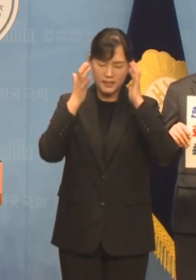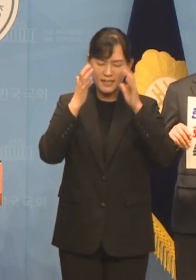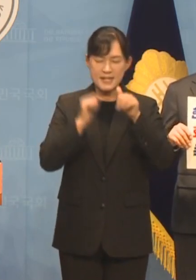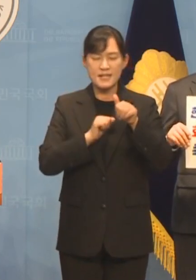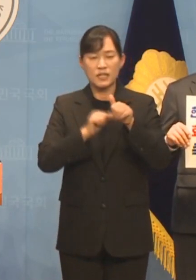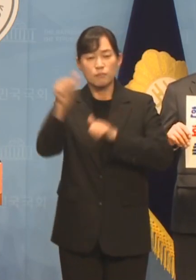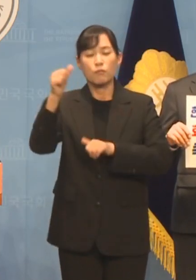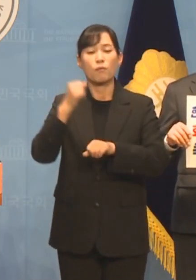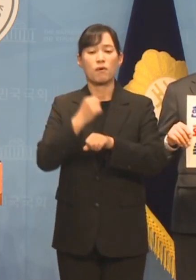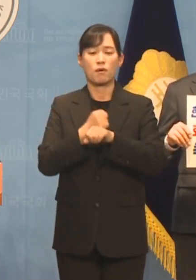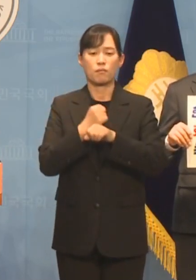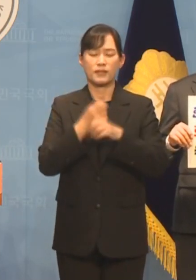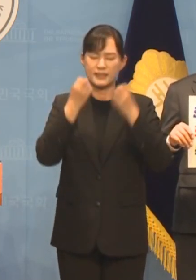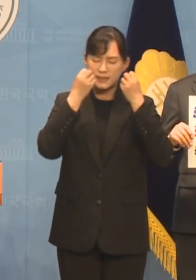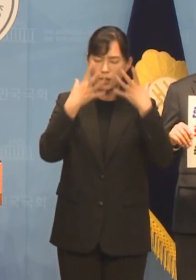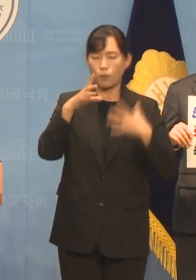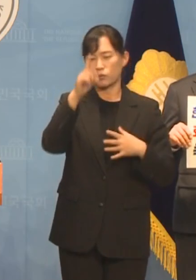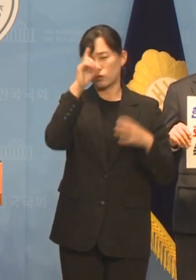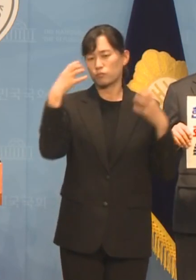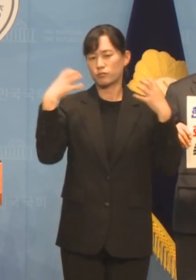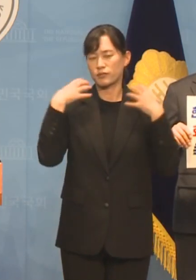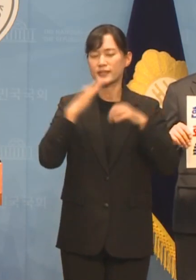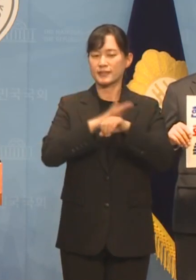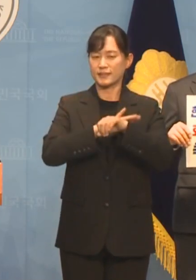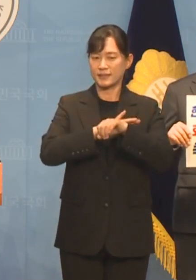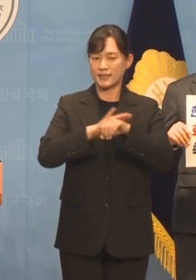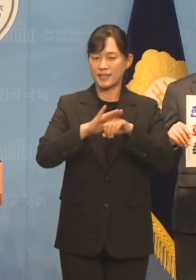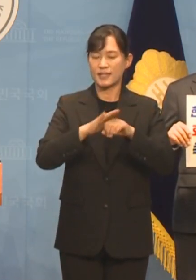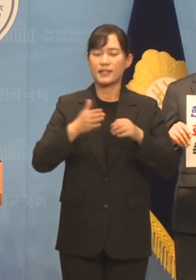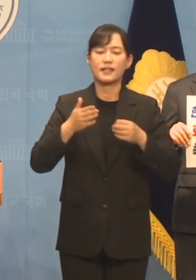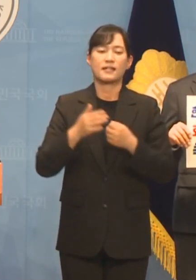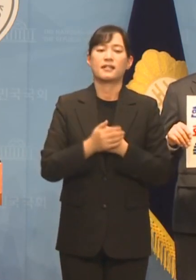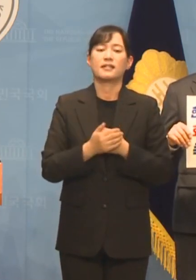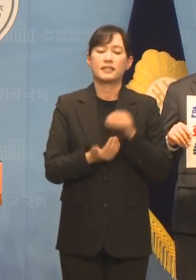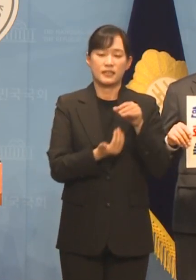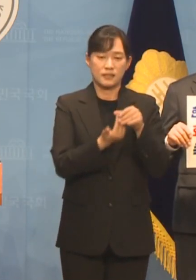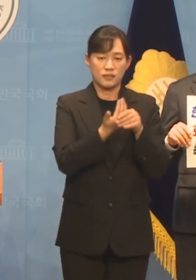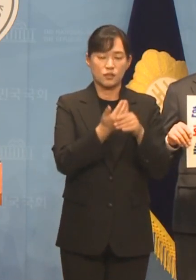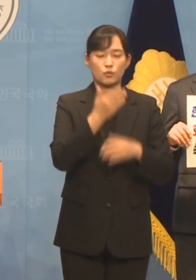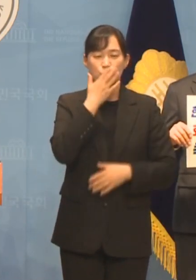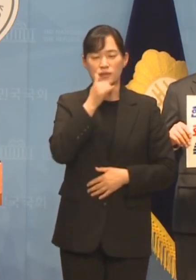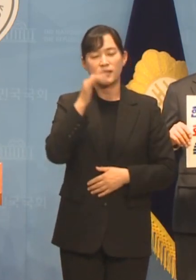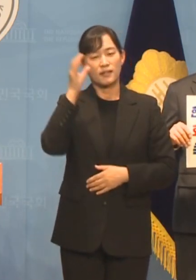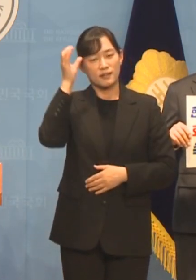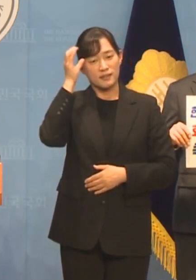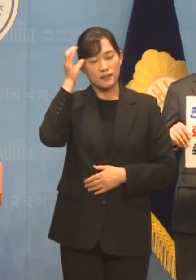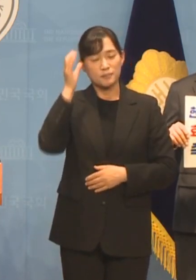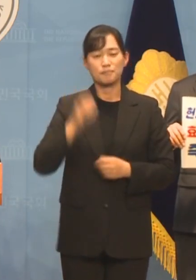극복하고 새로운 정부가 순조롭게 탄생할 수 있다고 기대합니다.